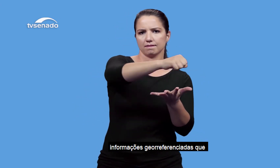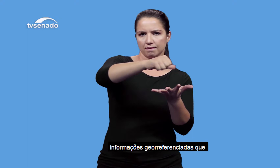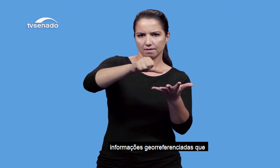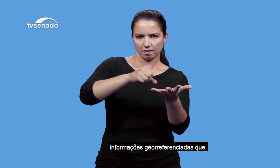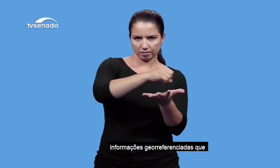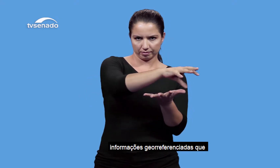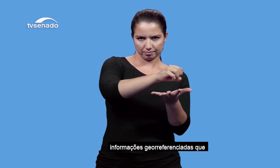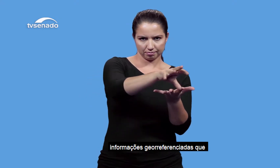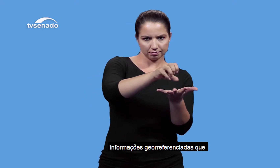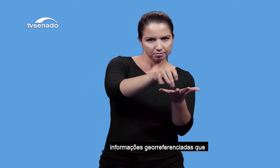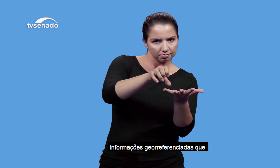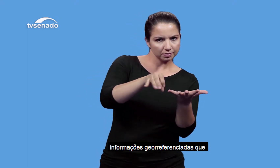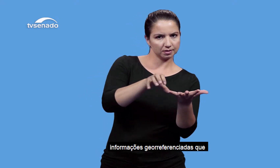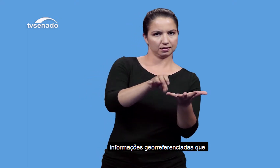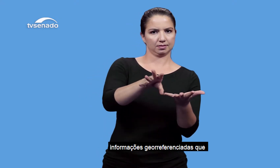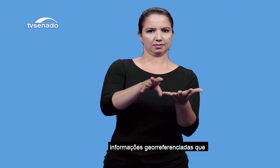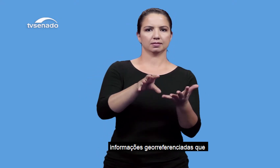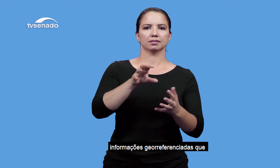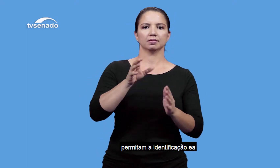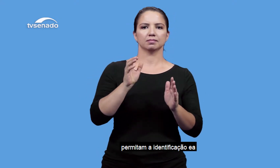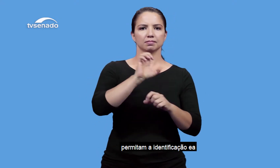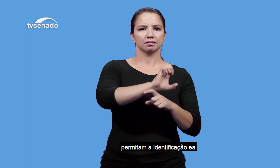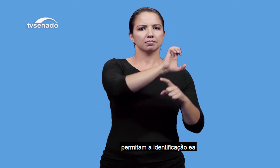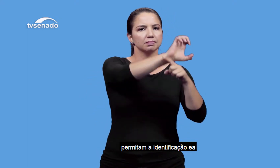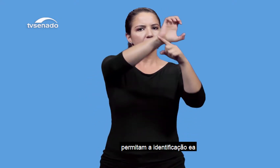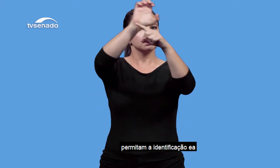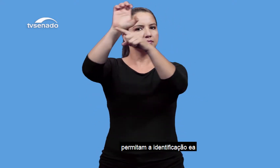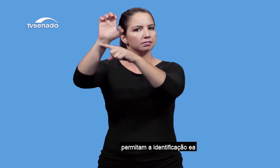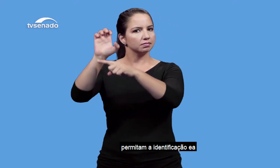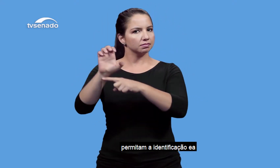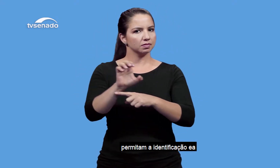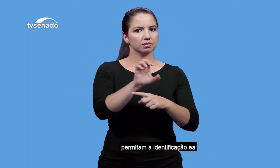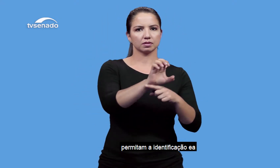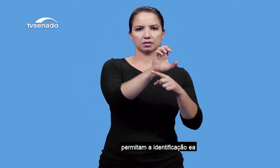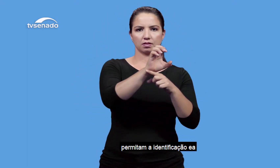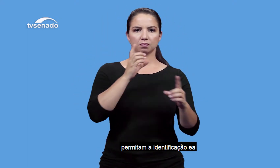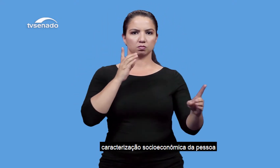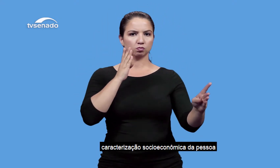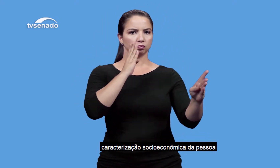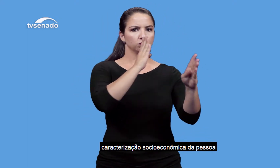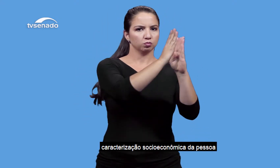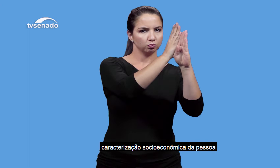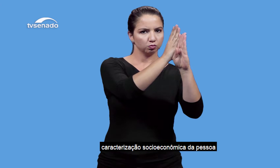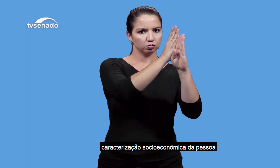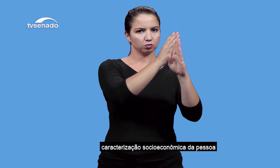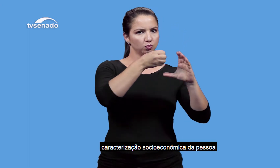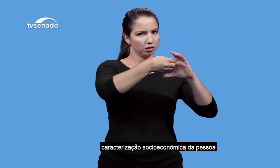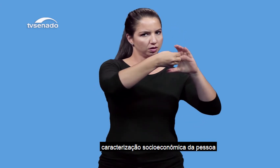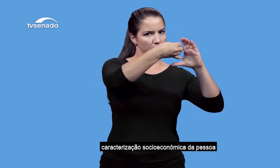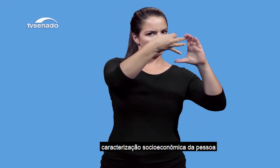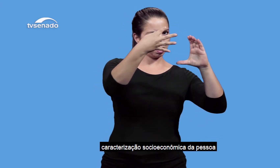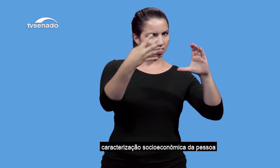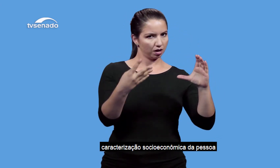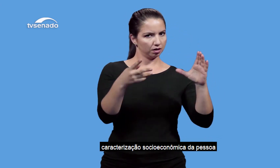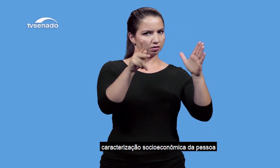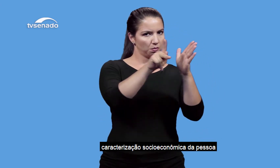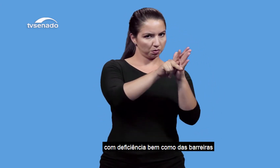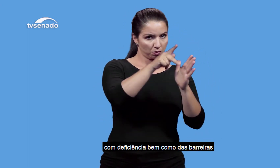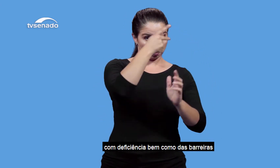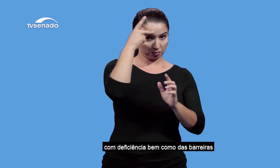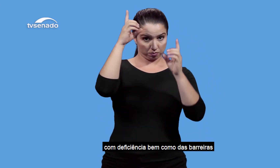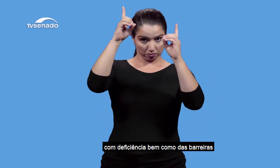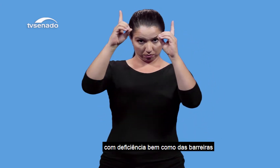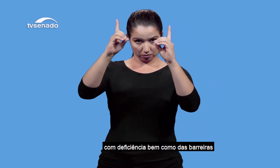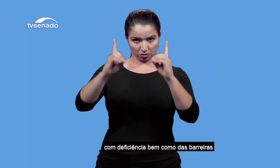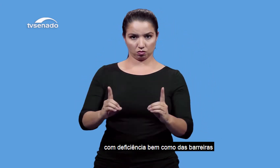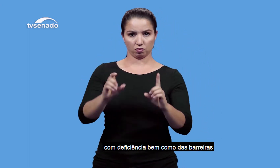informações georreferenciadas que permitam a identificação ea caracterização socioeconômica da pessoa